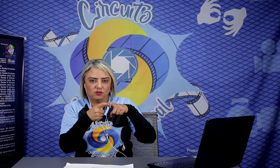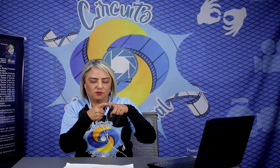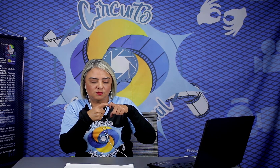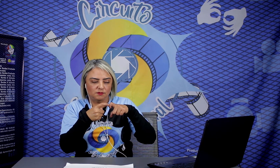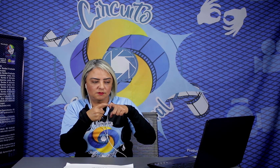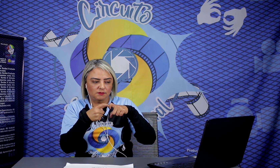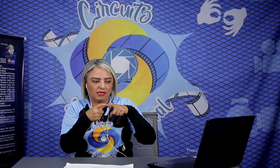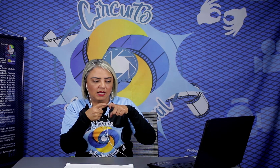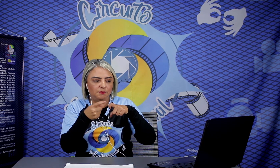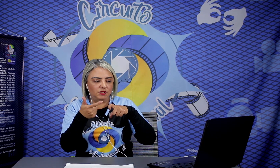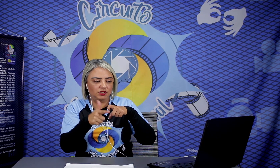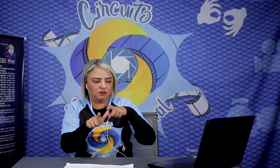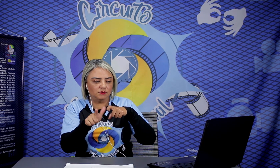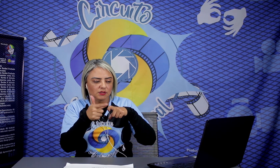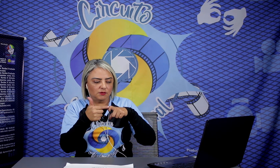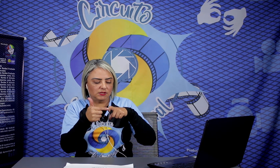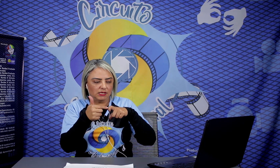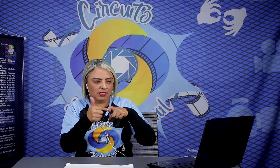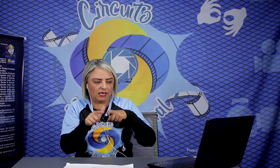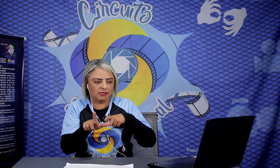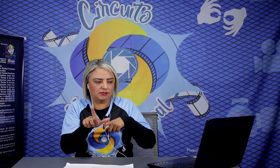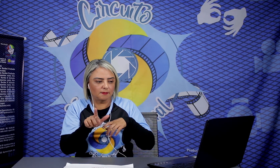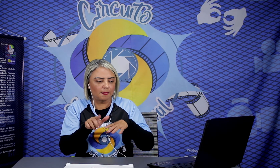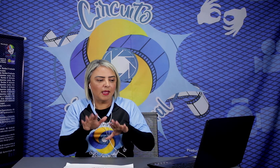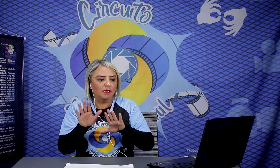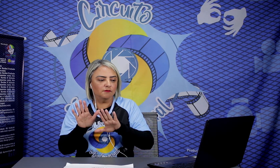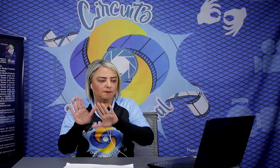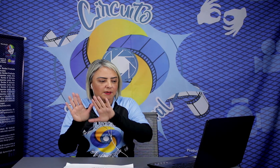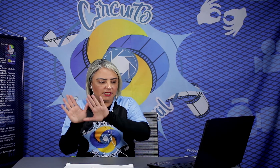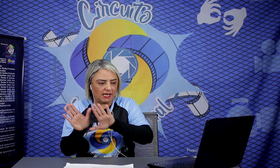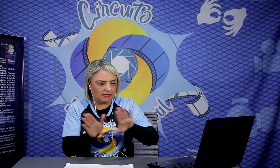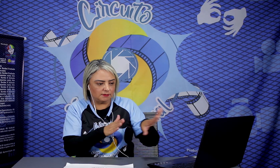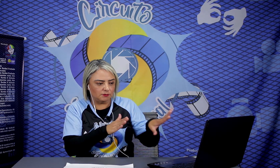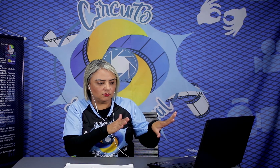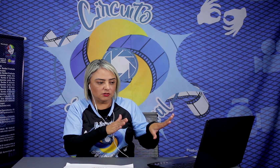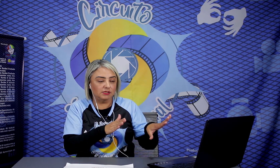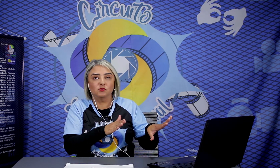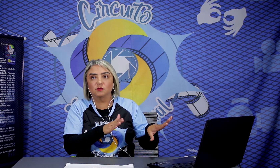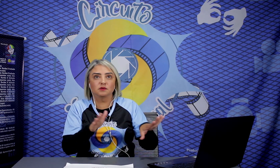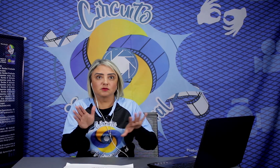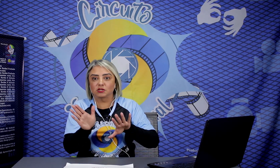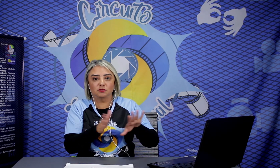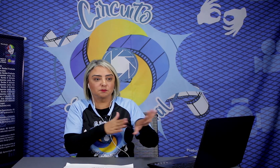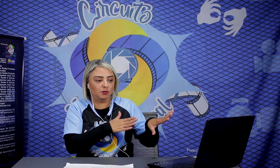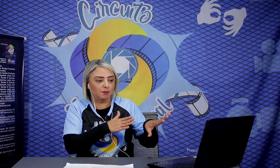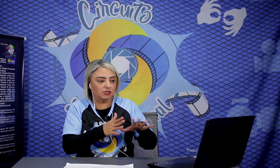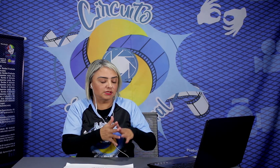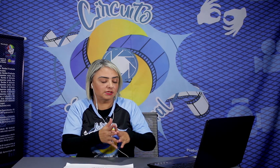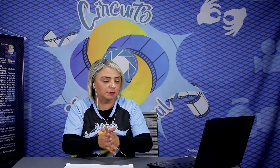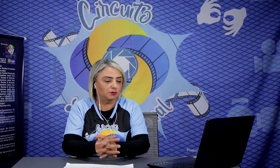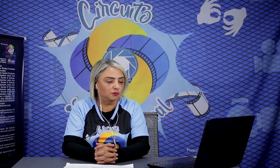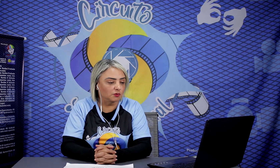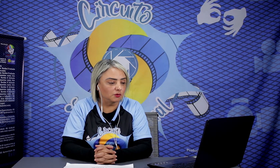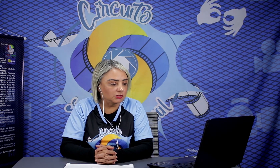Médico. Tá repetindo, né, os sinais. Então, vamos passar essa, porque eu tô aqui, eu já tô preocupadíssima porque eu não dou conta de